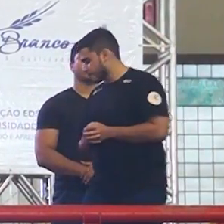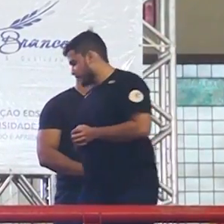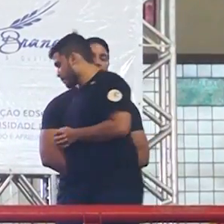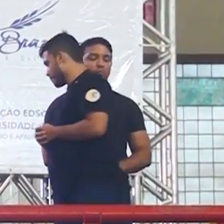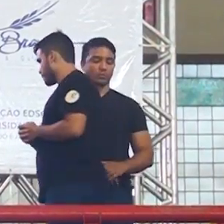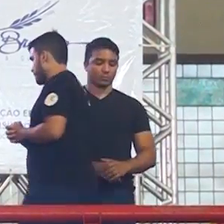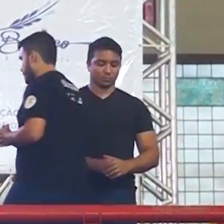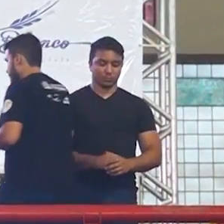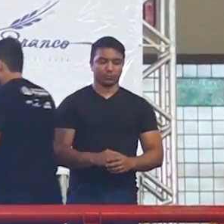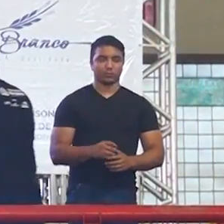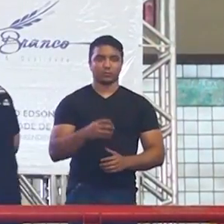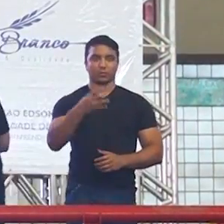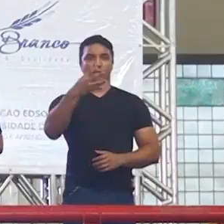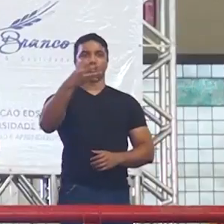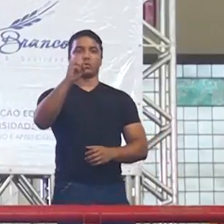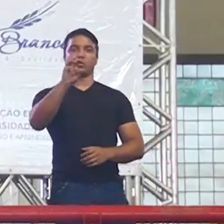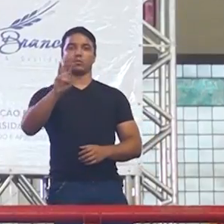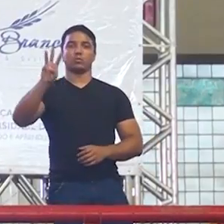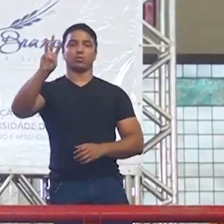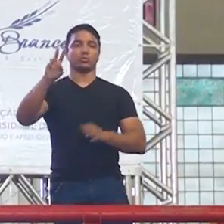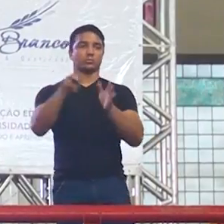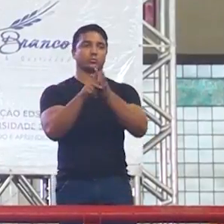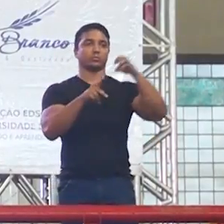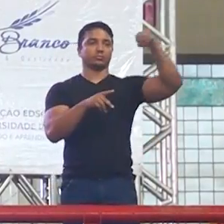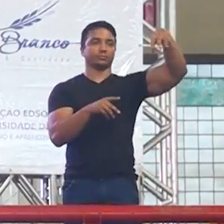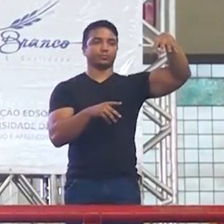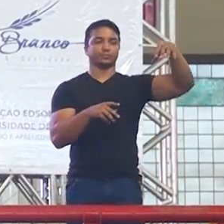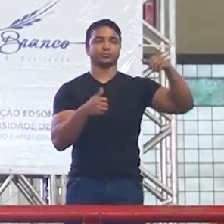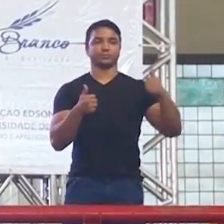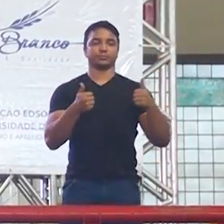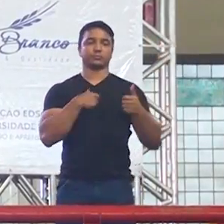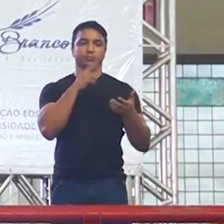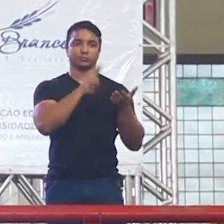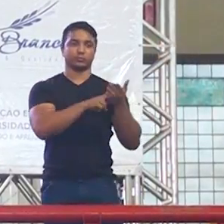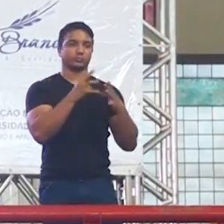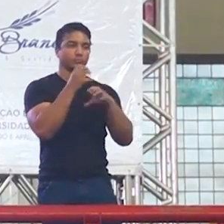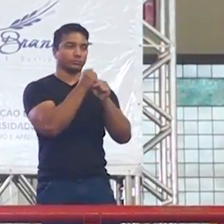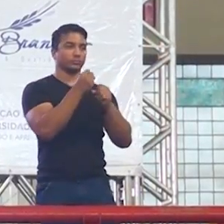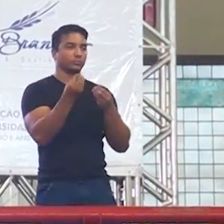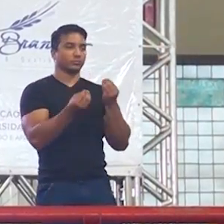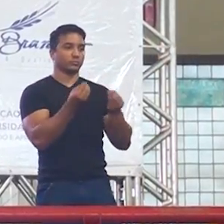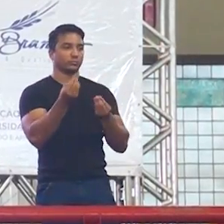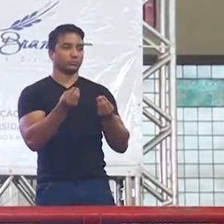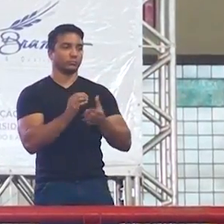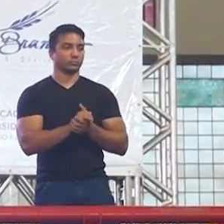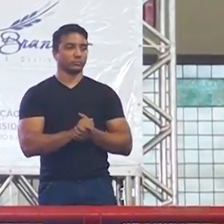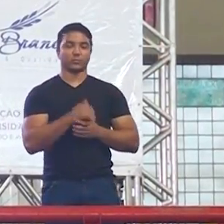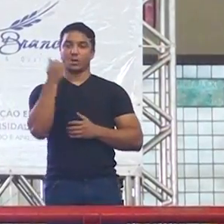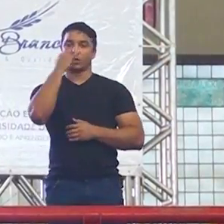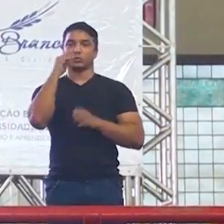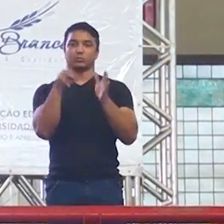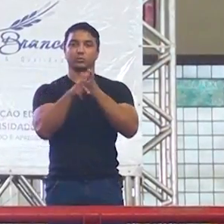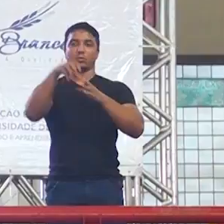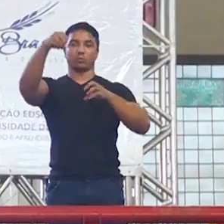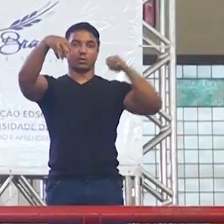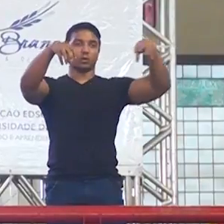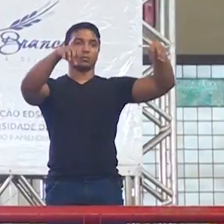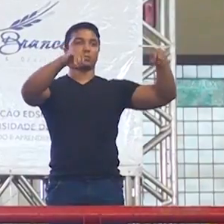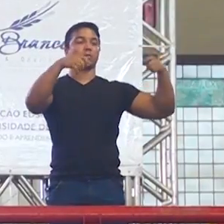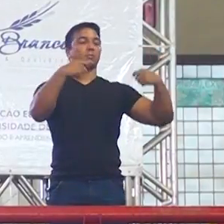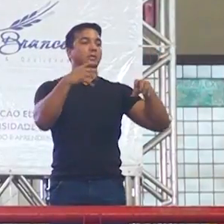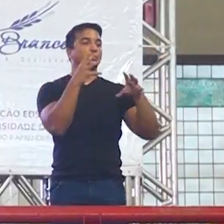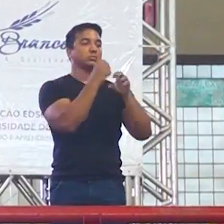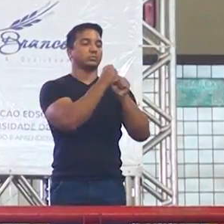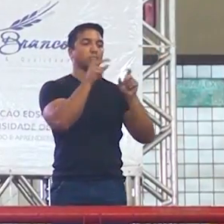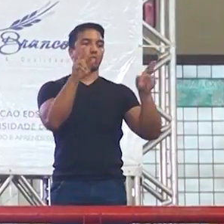É a potência de quem? Beleza. Vamos resolver a questão. Olha aí, galera. Energia da lâmpada tem que ser igual à energia